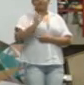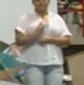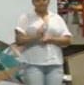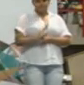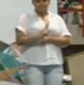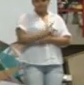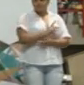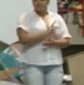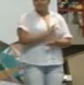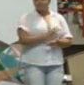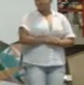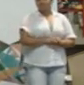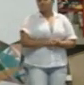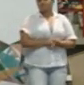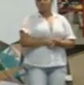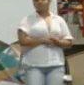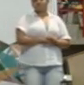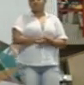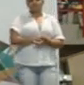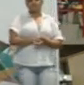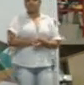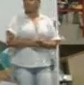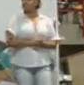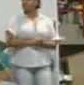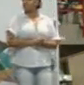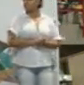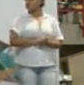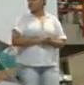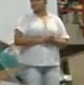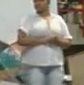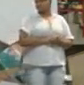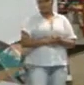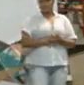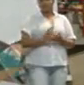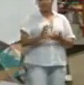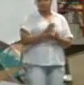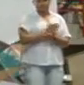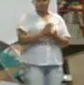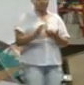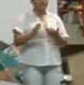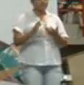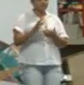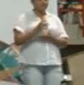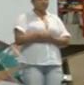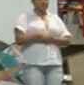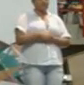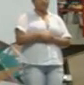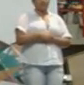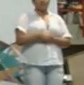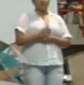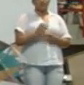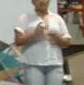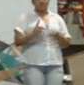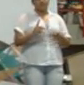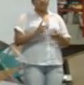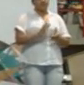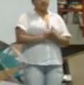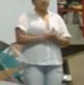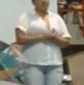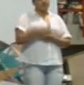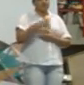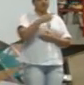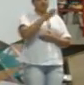alguns procedimentos, procedimentos cirúrgicos, procedimentos de manipulação de animais, etc. e tal. Ok? Quem está